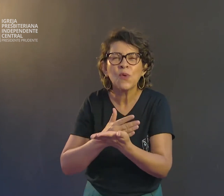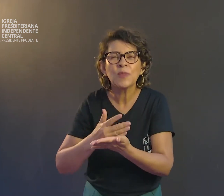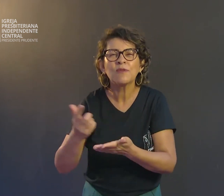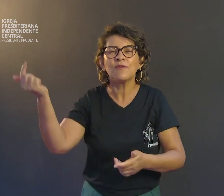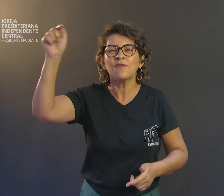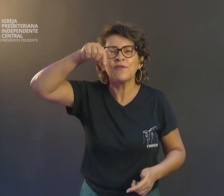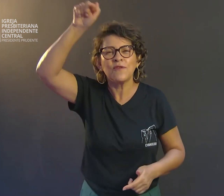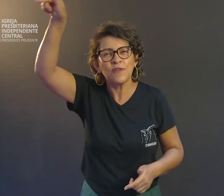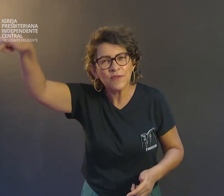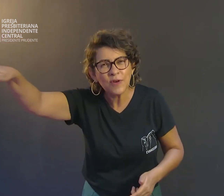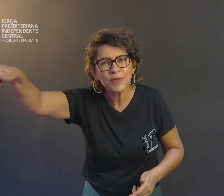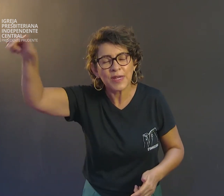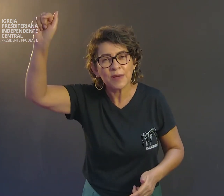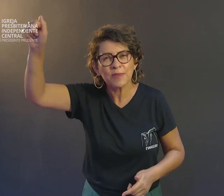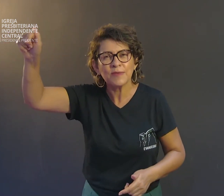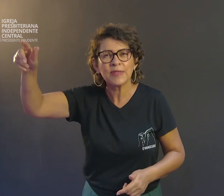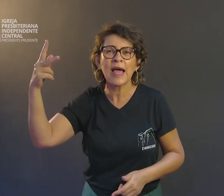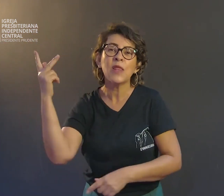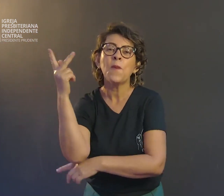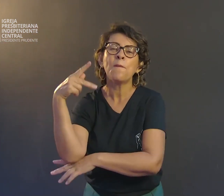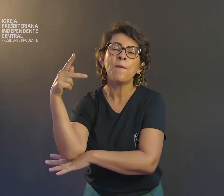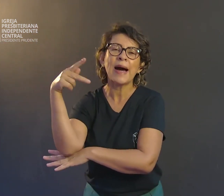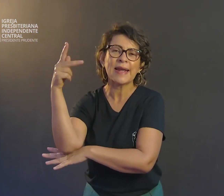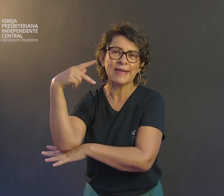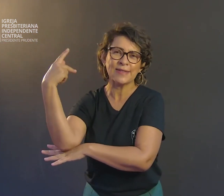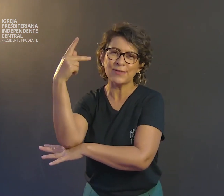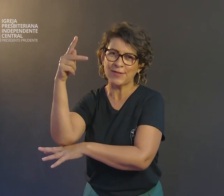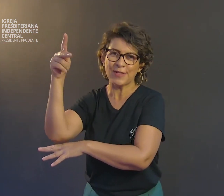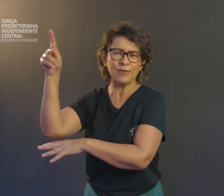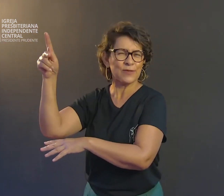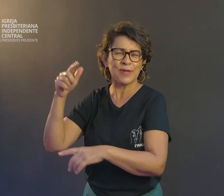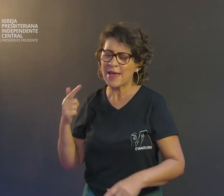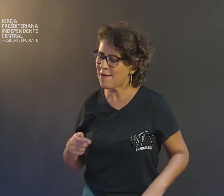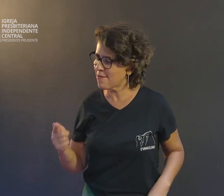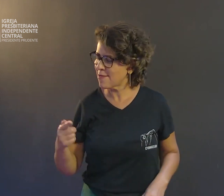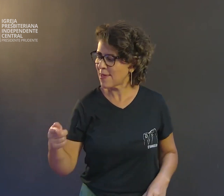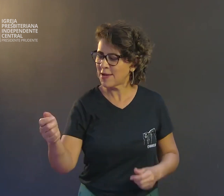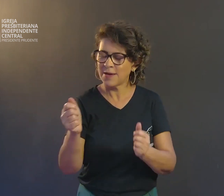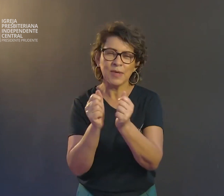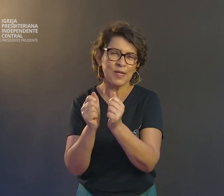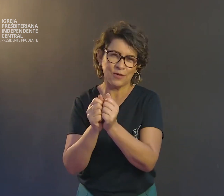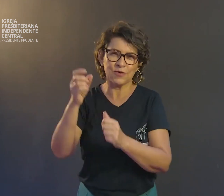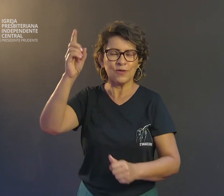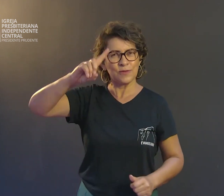onde viveremos com Ele eternamente. Leia o que a Bíblia fala sobre